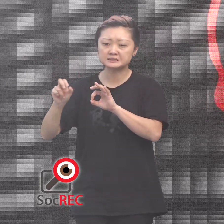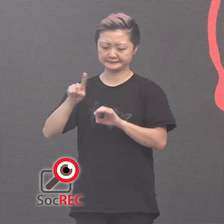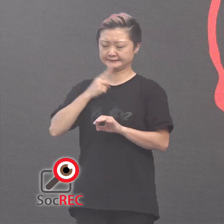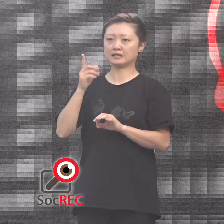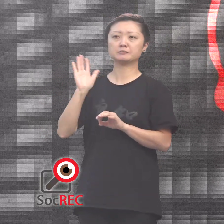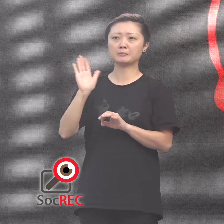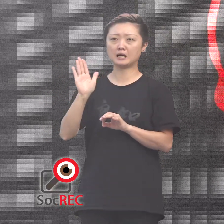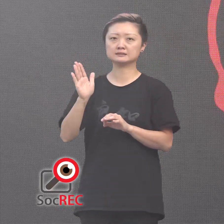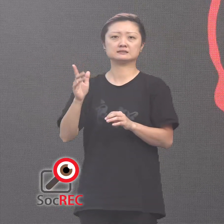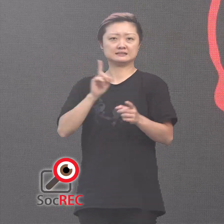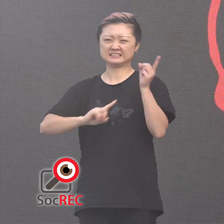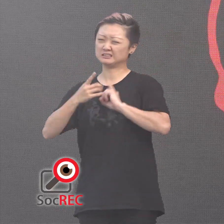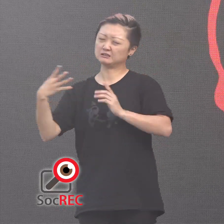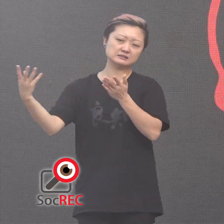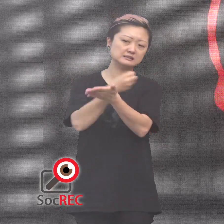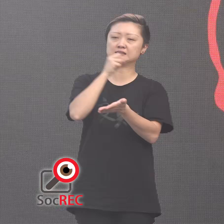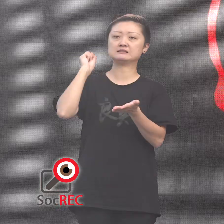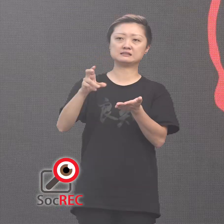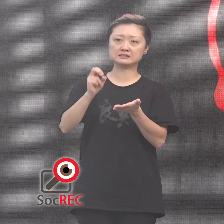Fight for freedom!